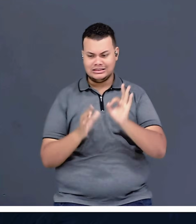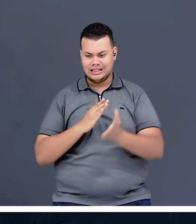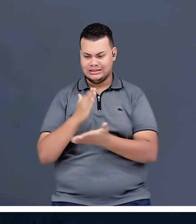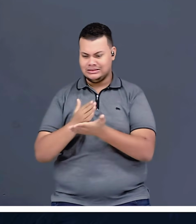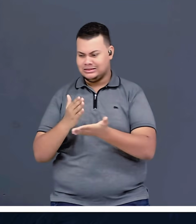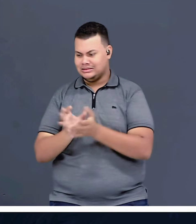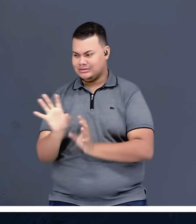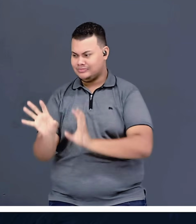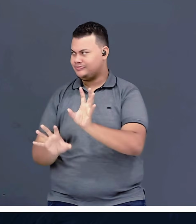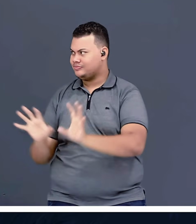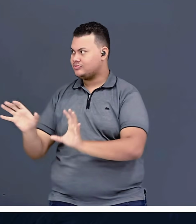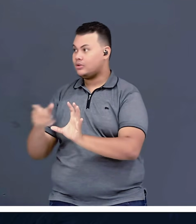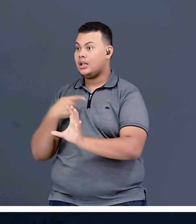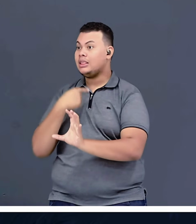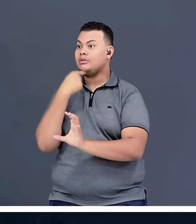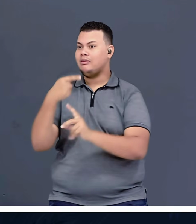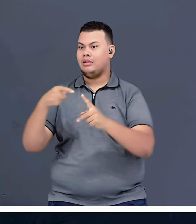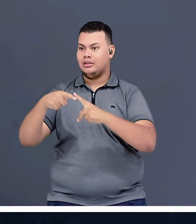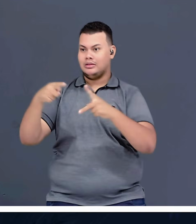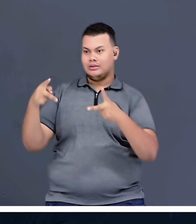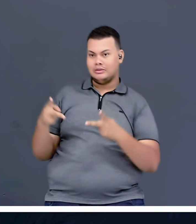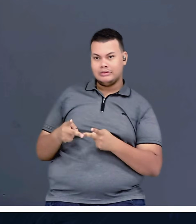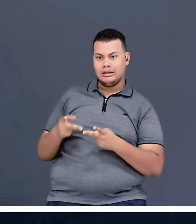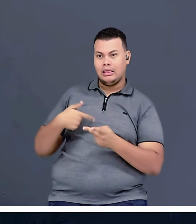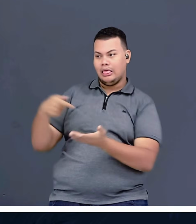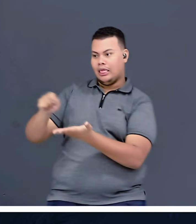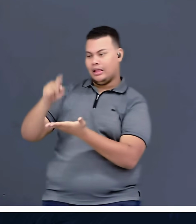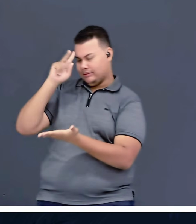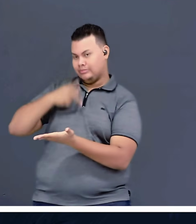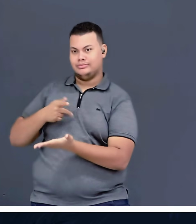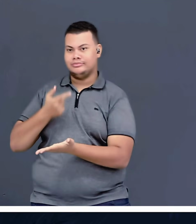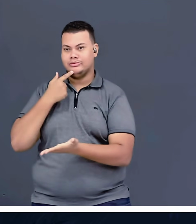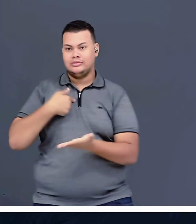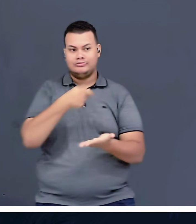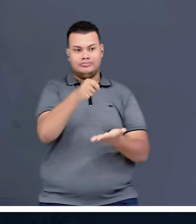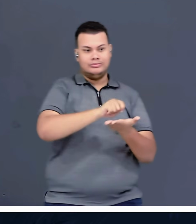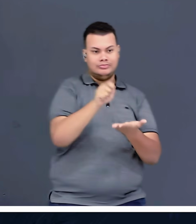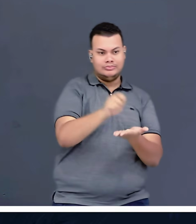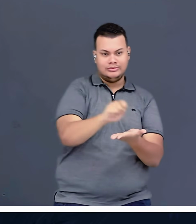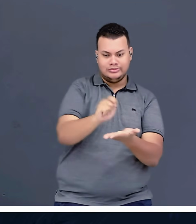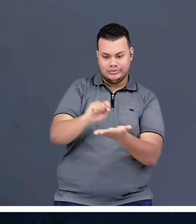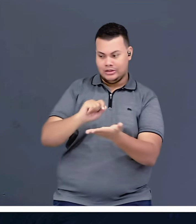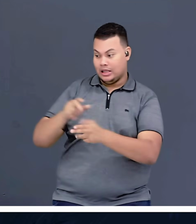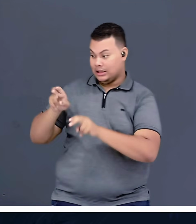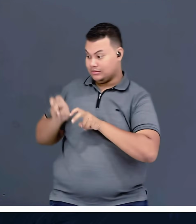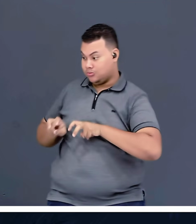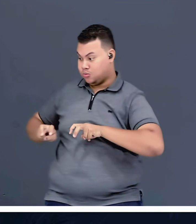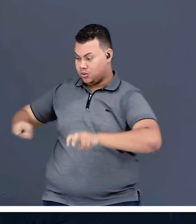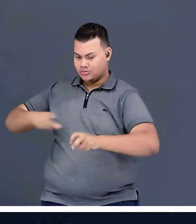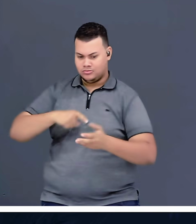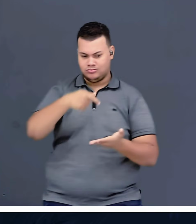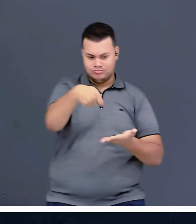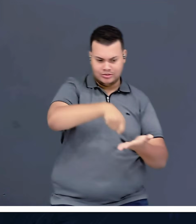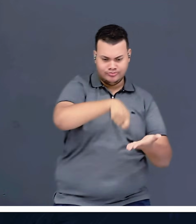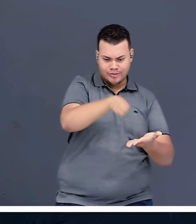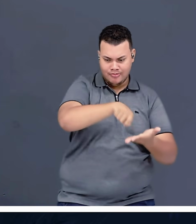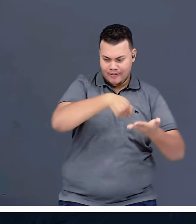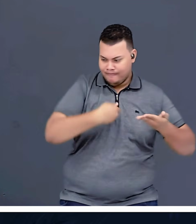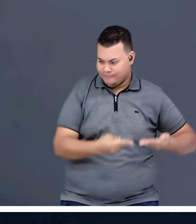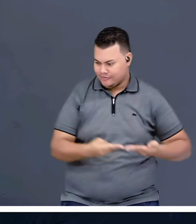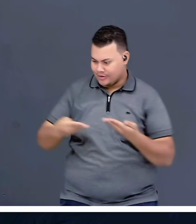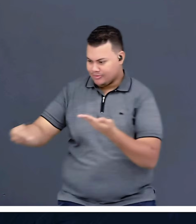dividia, porque não dava para cada um fazer o seu prato, senão ia faltar para algum. A minha mãe sentava todos à mesa, colocava os pratos e ela mesma